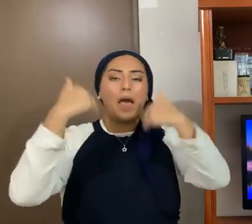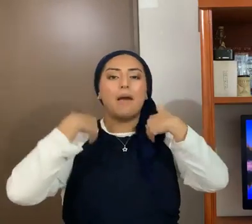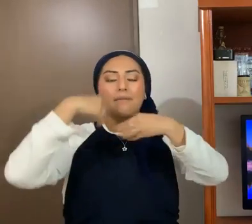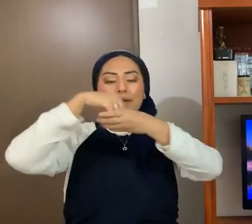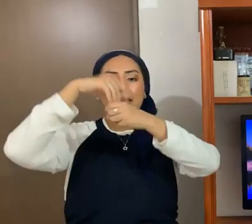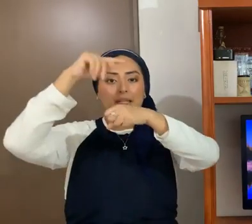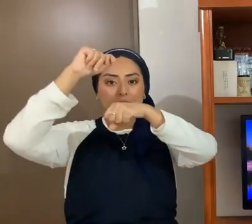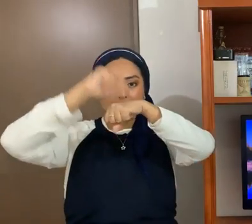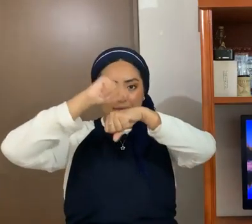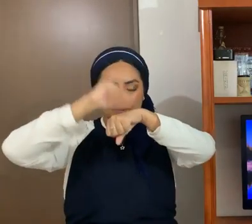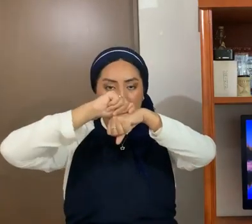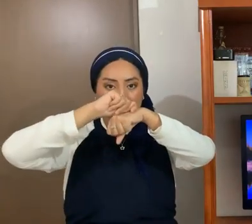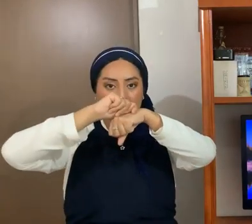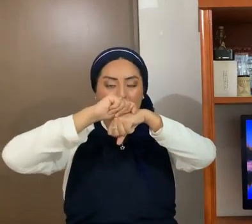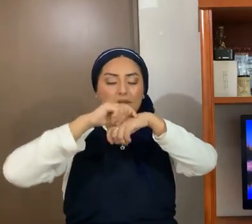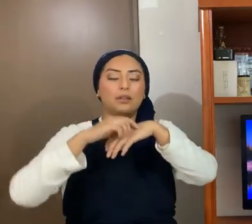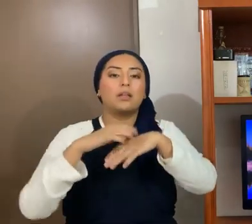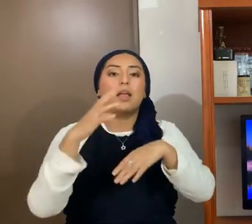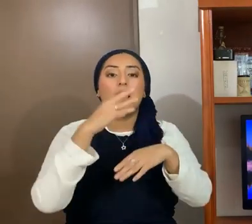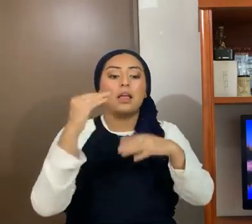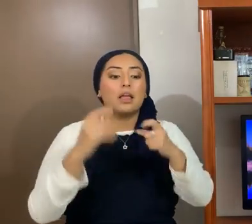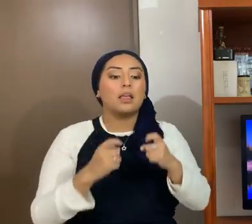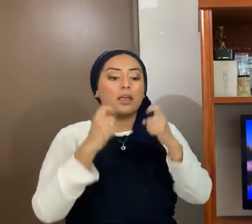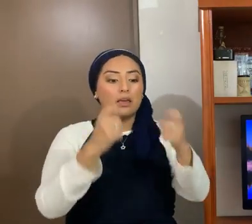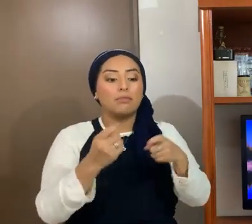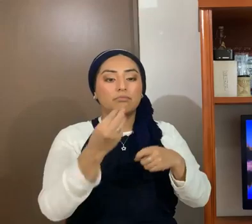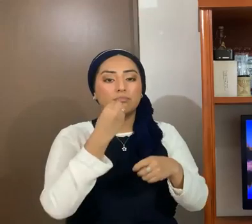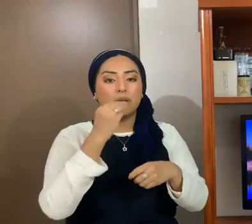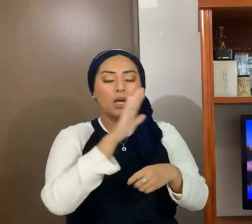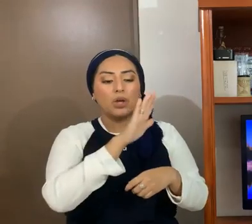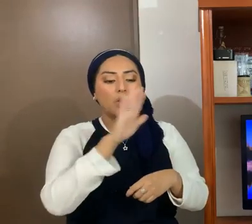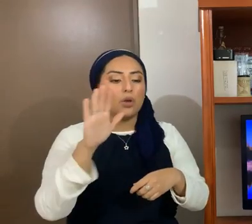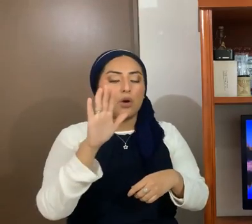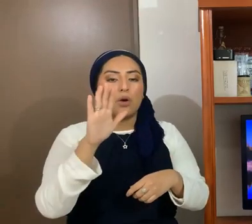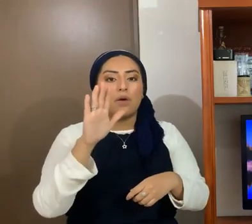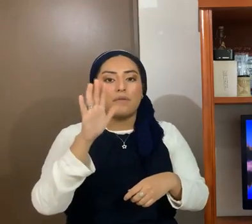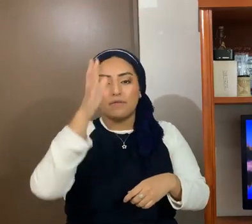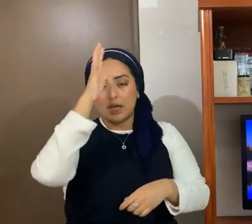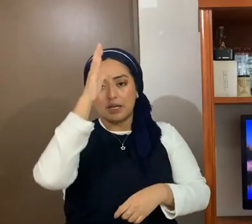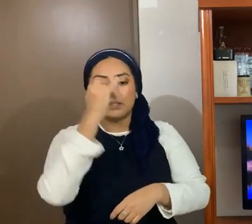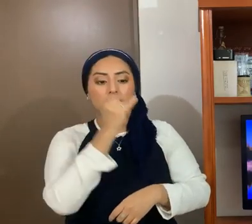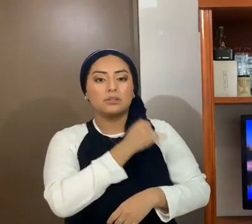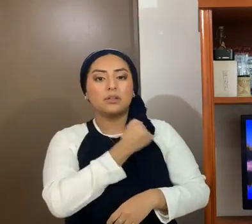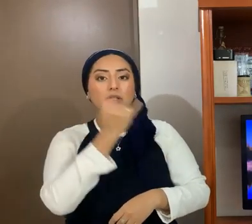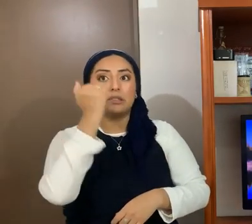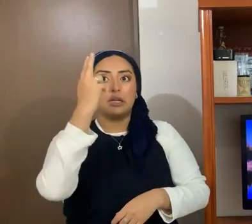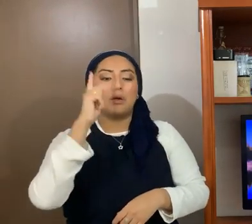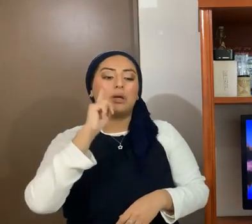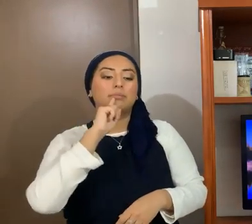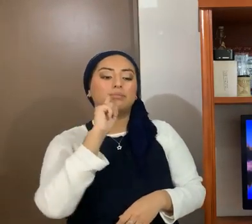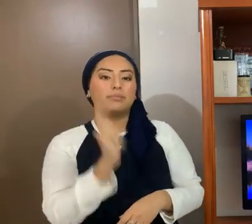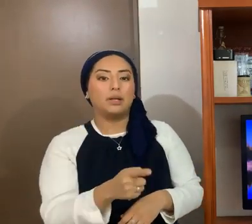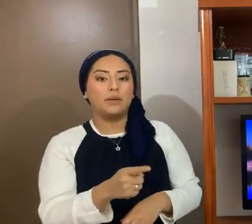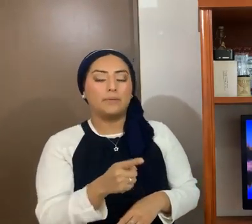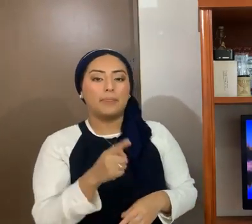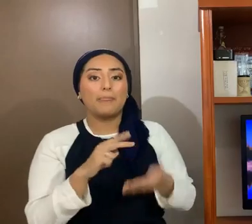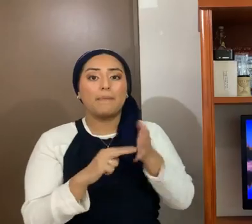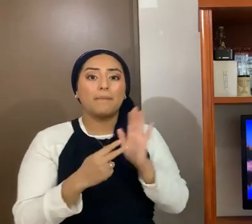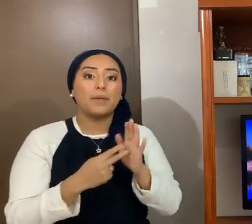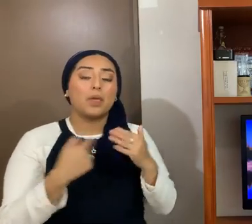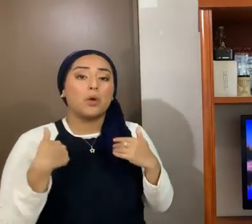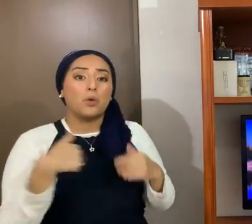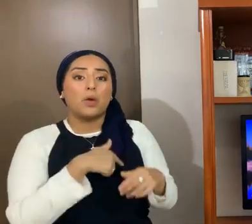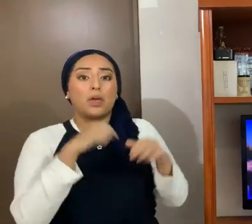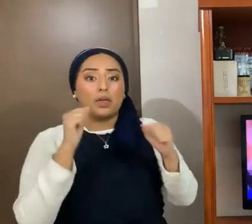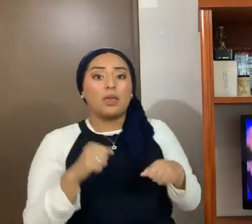templo, a los tesoros que están en él. Y te daré a comer la heredad de Jacob tu padre, porque la boca de Yahweh lo ha hablado. Es decir, tendremos